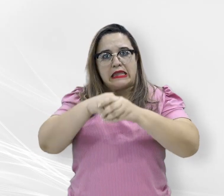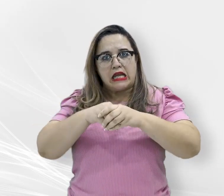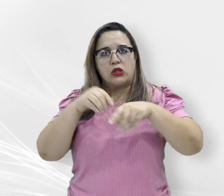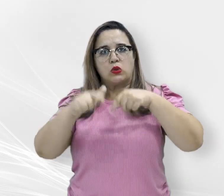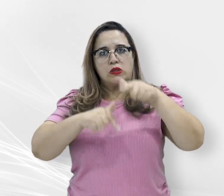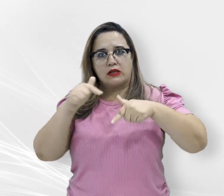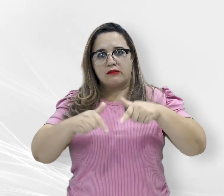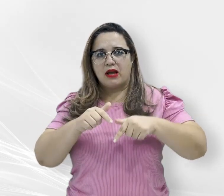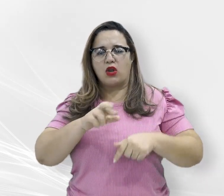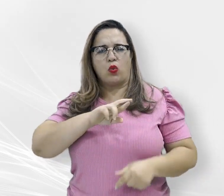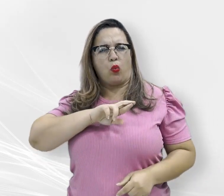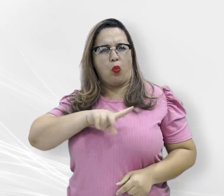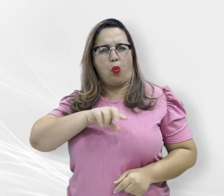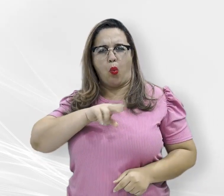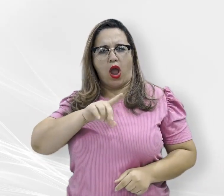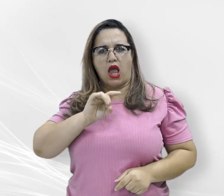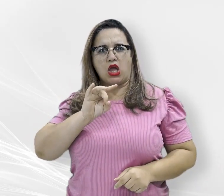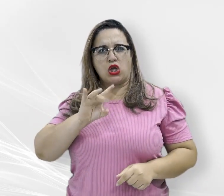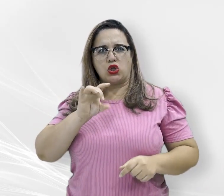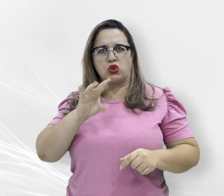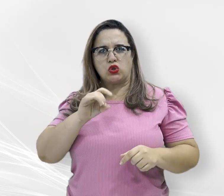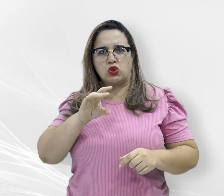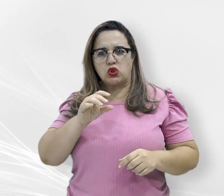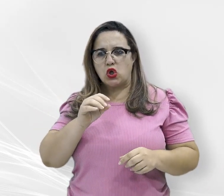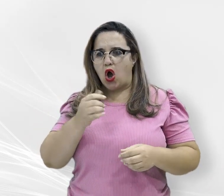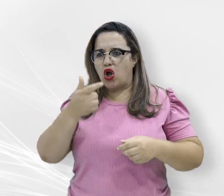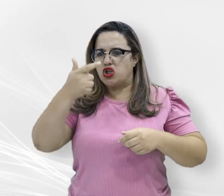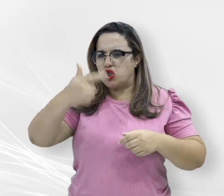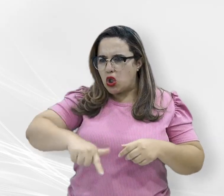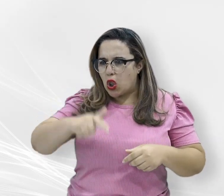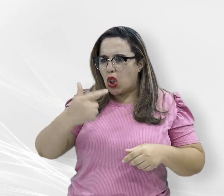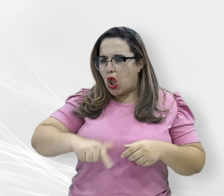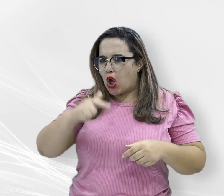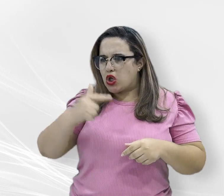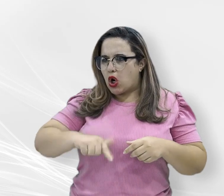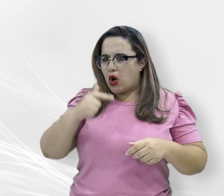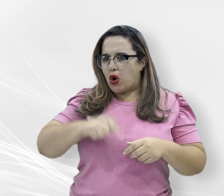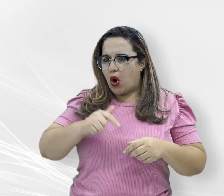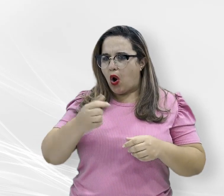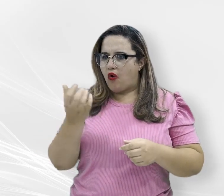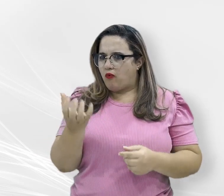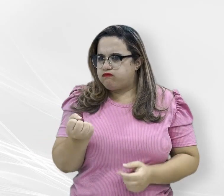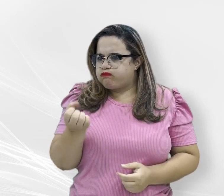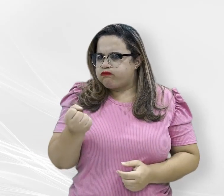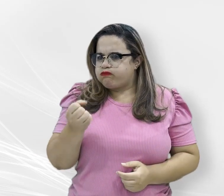trata, porém, de mera reedição do benefício e auxílio emergencial estabelecidos na Lei nº